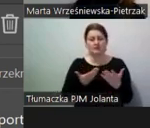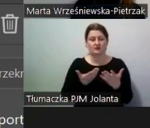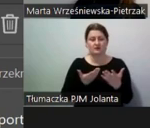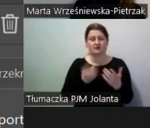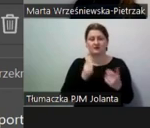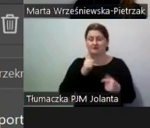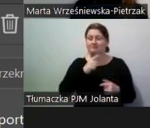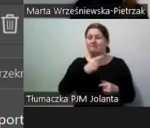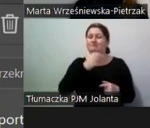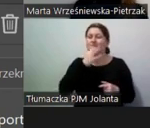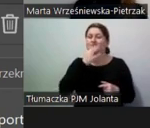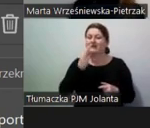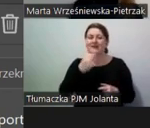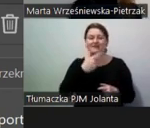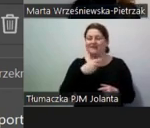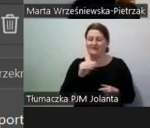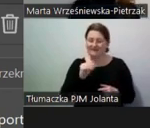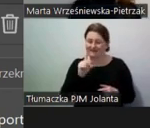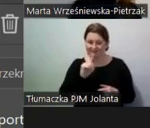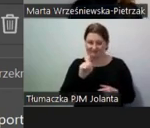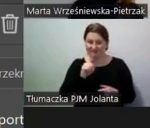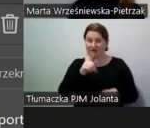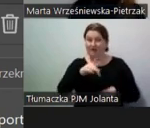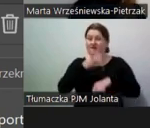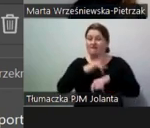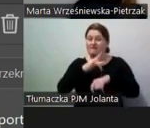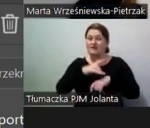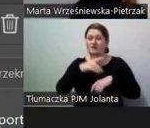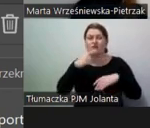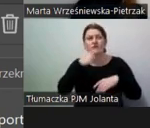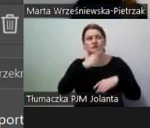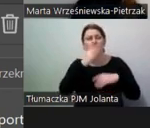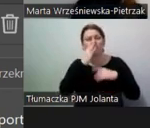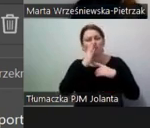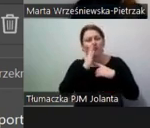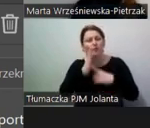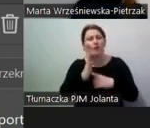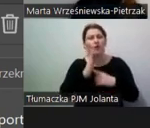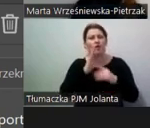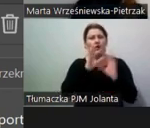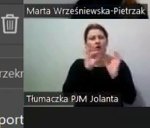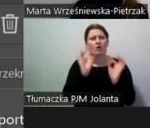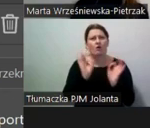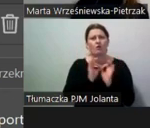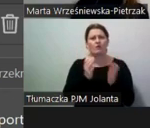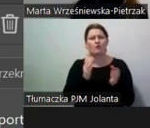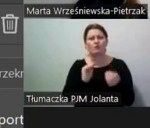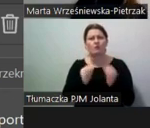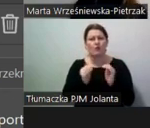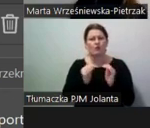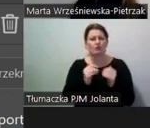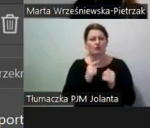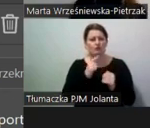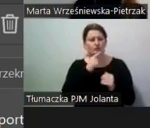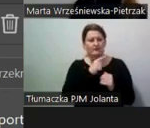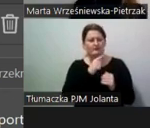trzeba powiedzieć nie, tak naprawdę ten wynik może zobrazować, w jaki sposób funkcjonuje uczeń,